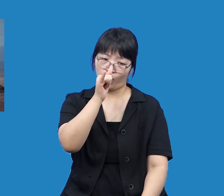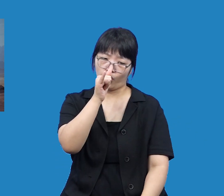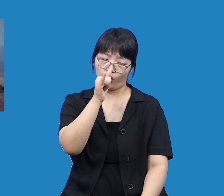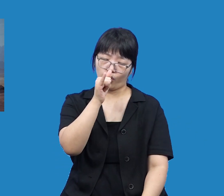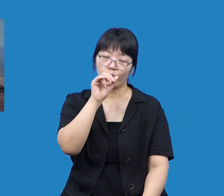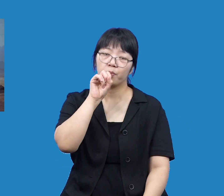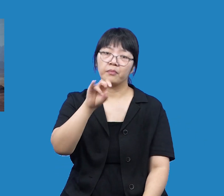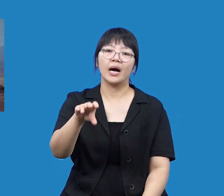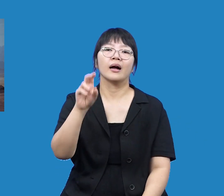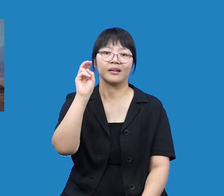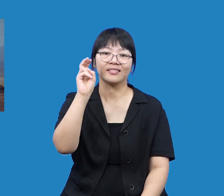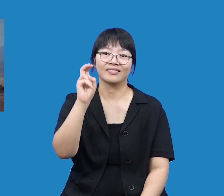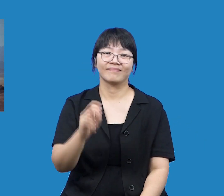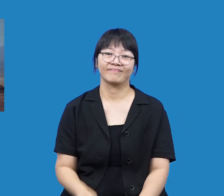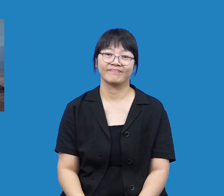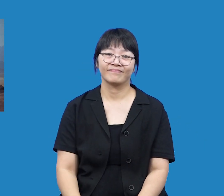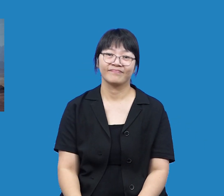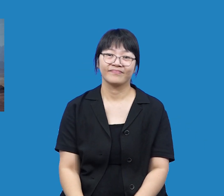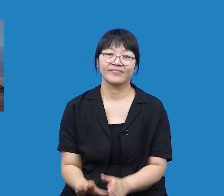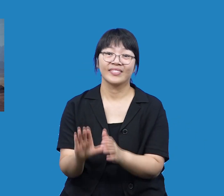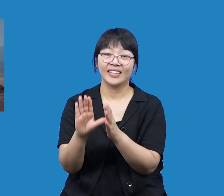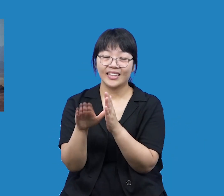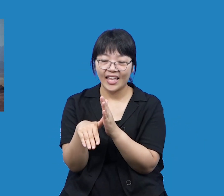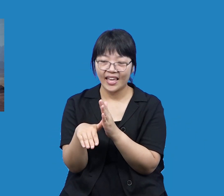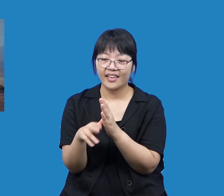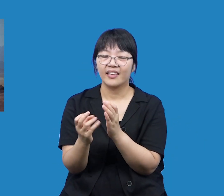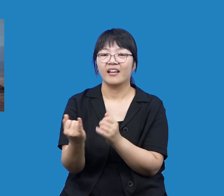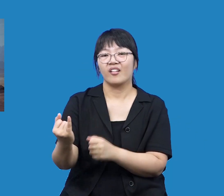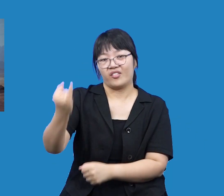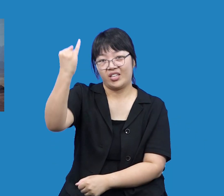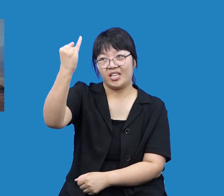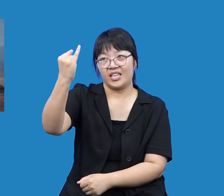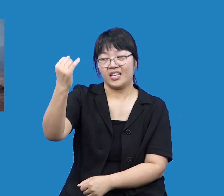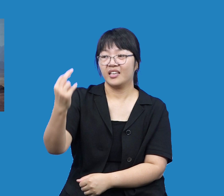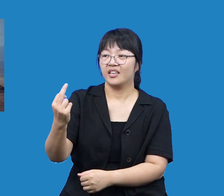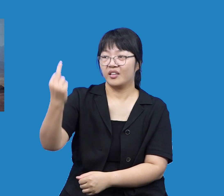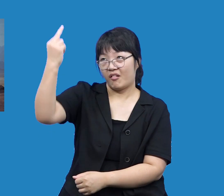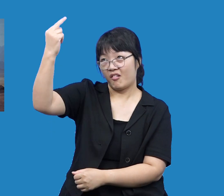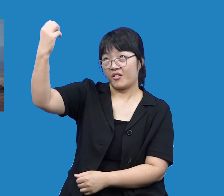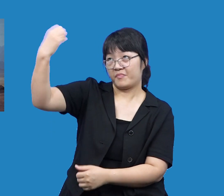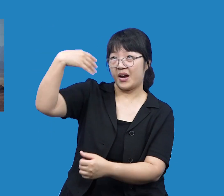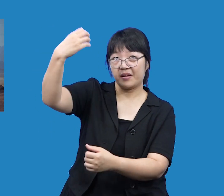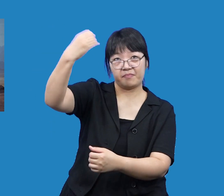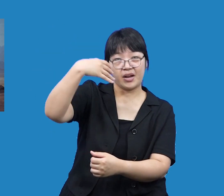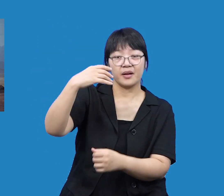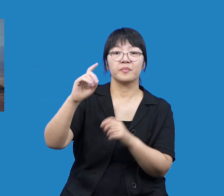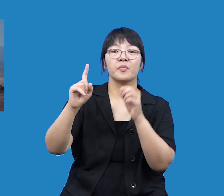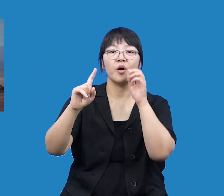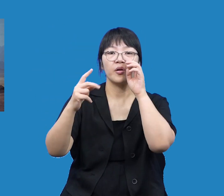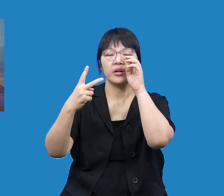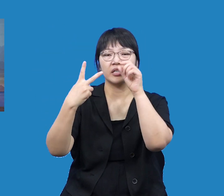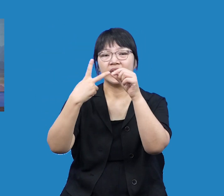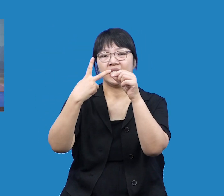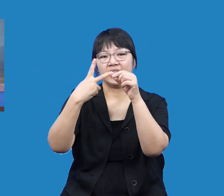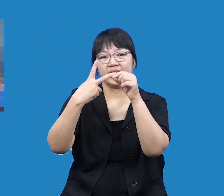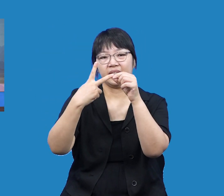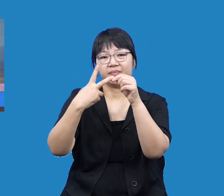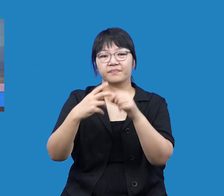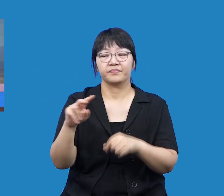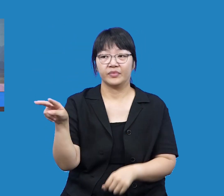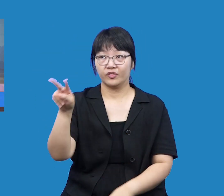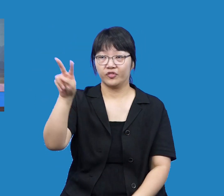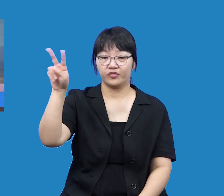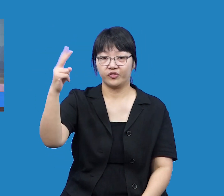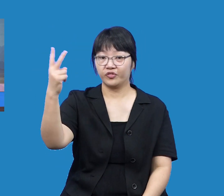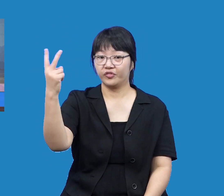있습니다. 그러자 미리암과 아론의 말을 2절에서 들어보십시오. 2절 같이 읽겠습니다. 시작.